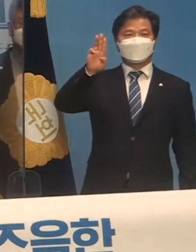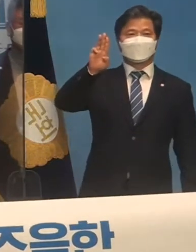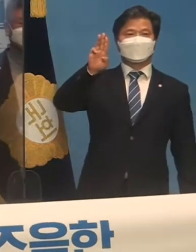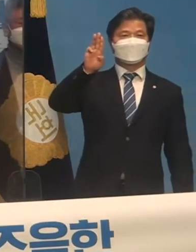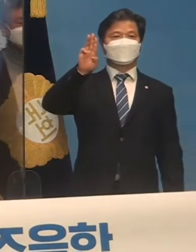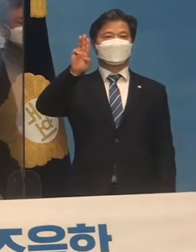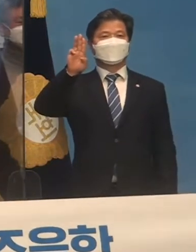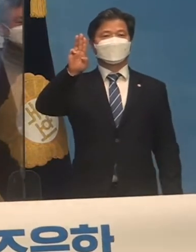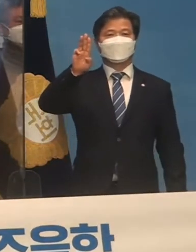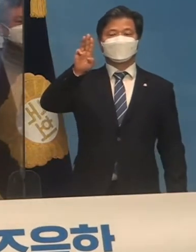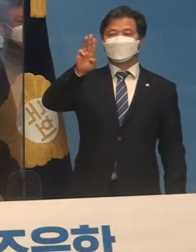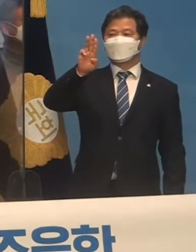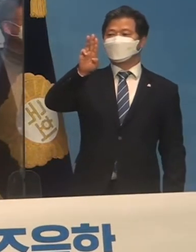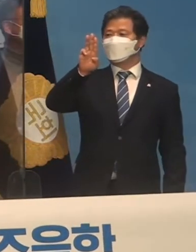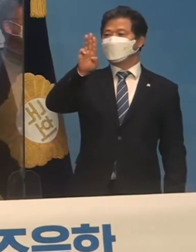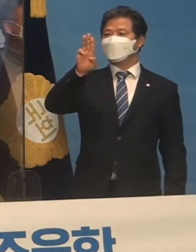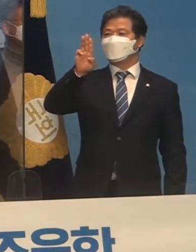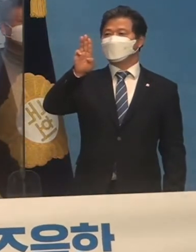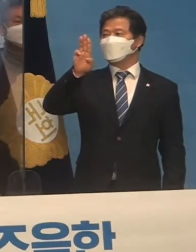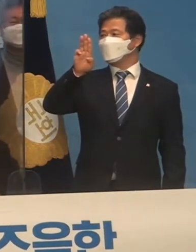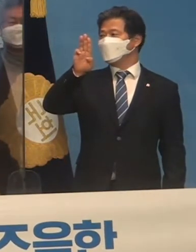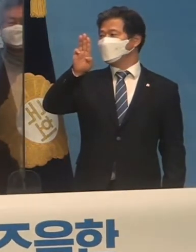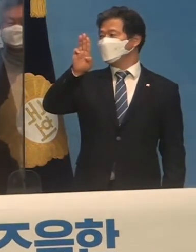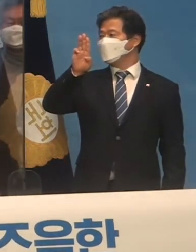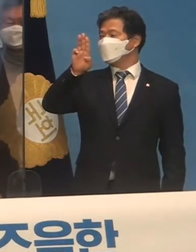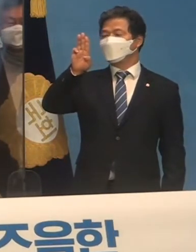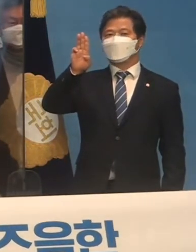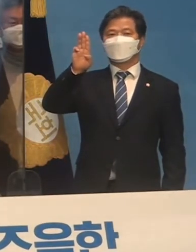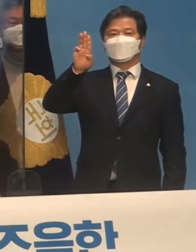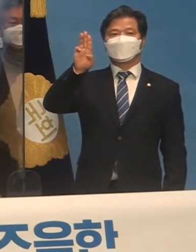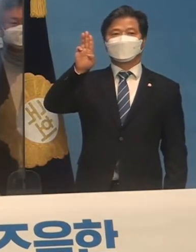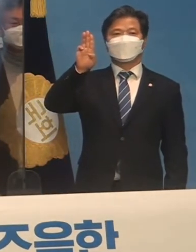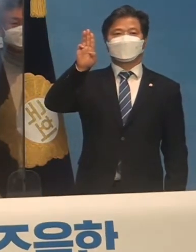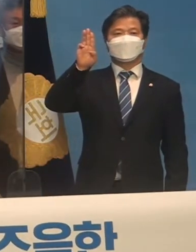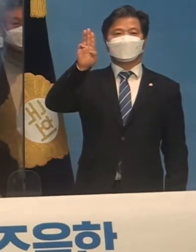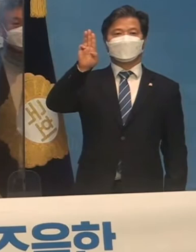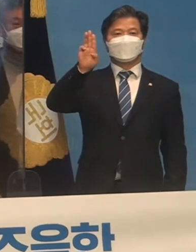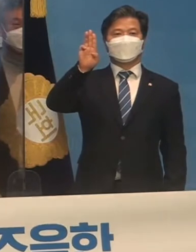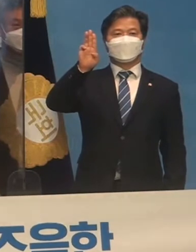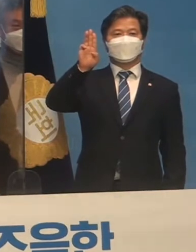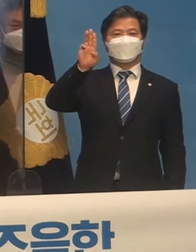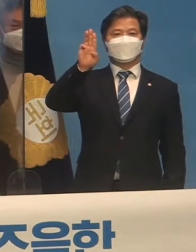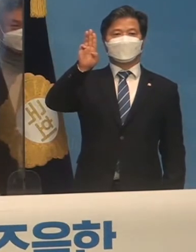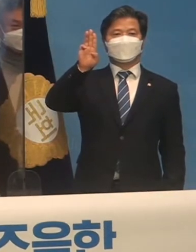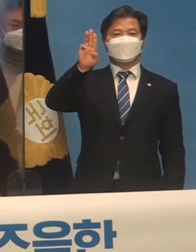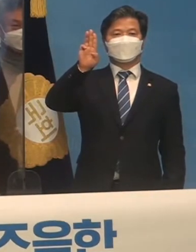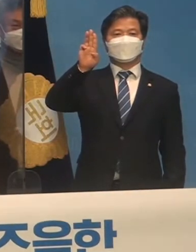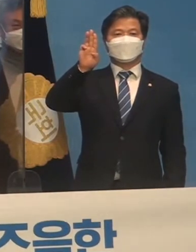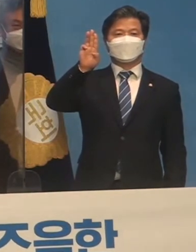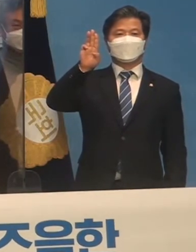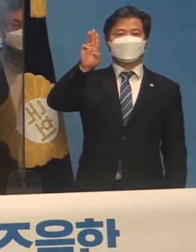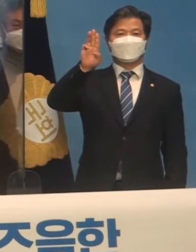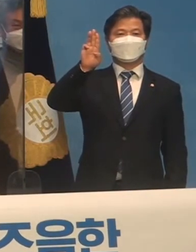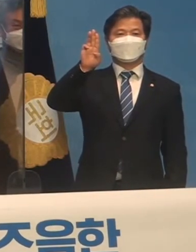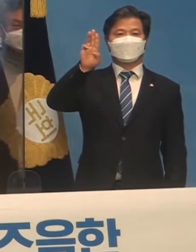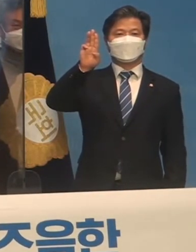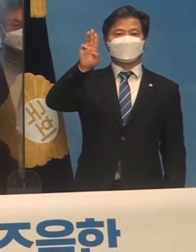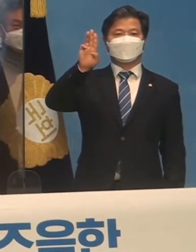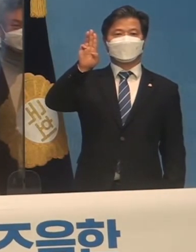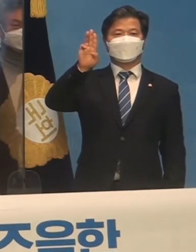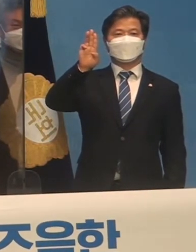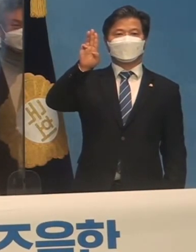미얀마 하면 민주회복하고 말씀하겠습니다. 미얀마 민주회복!